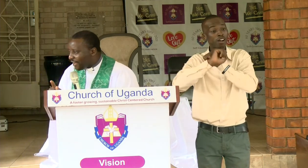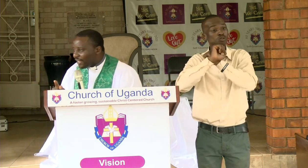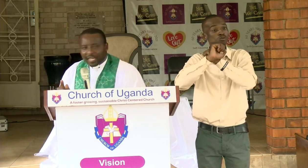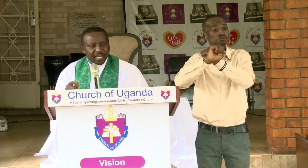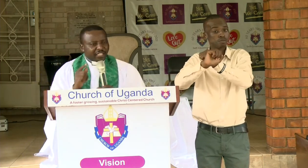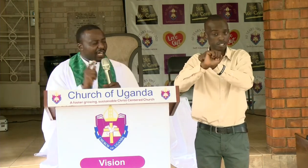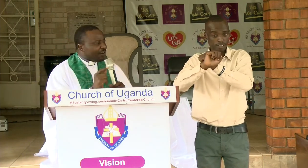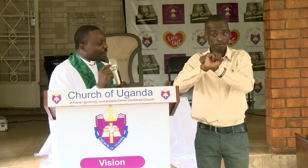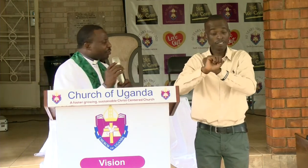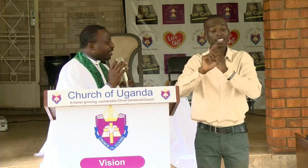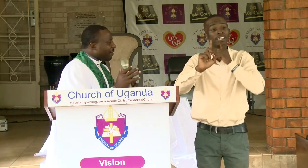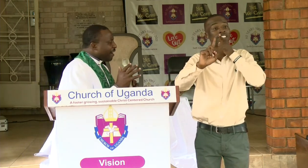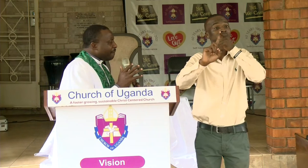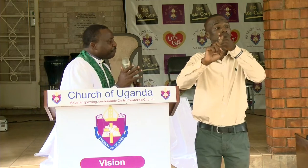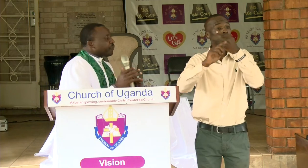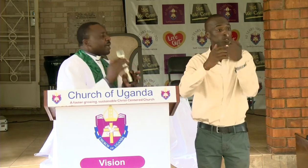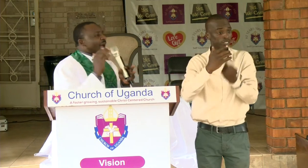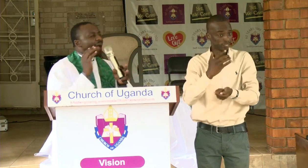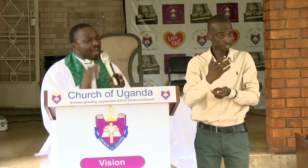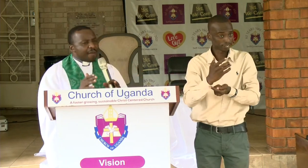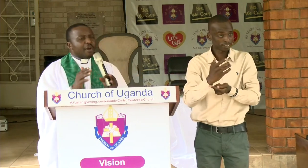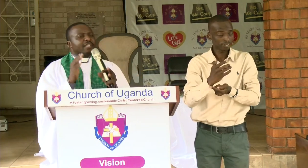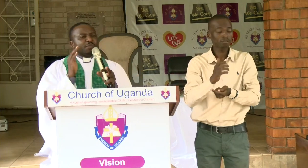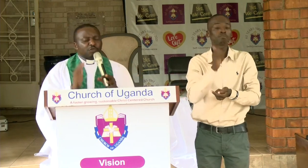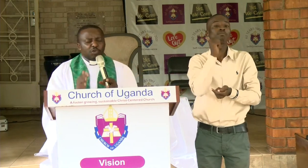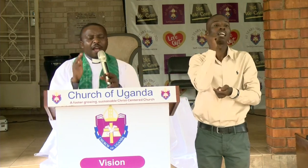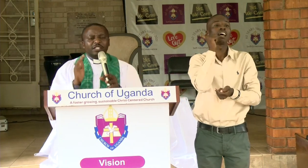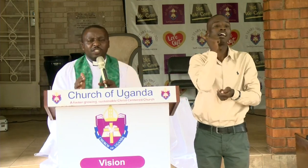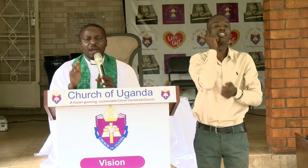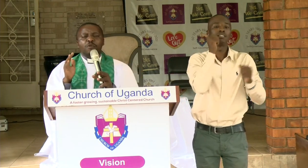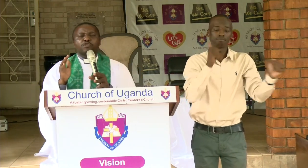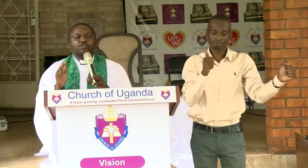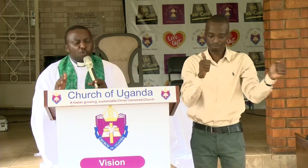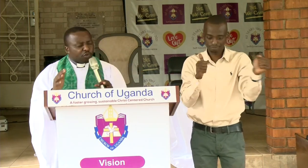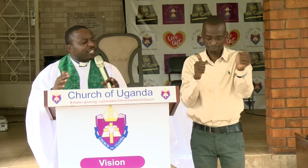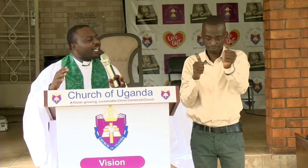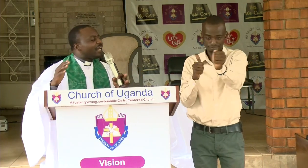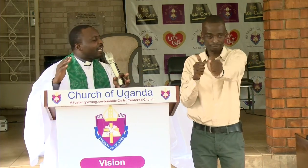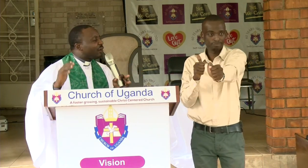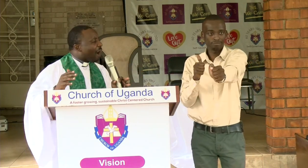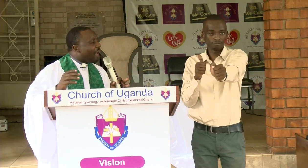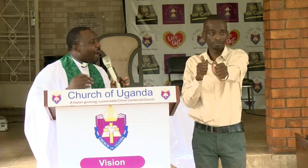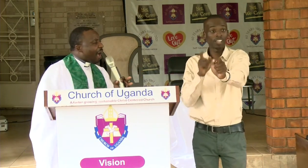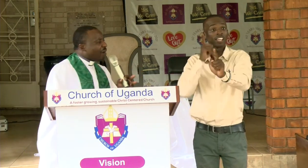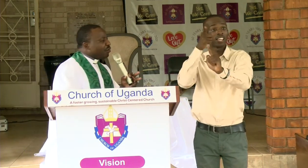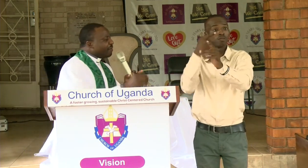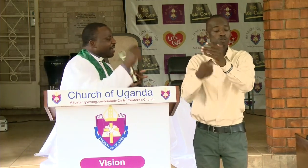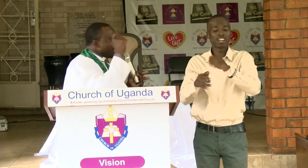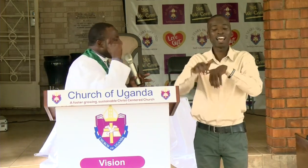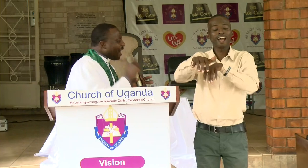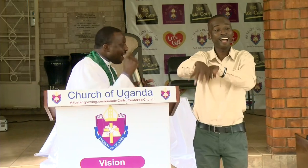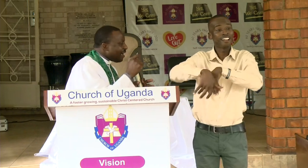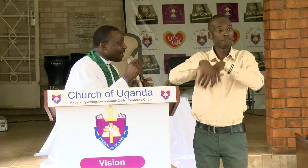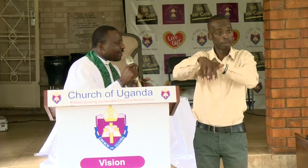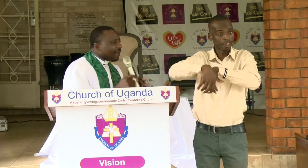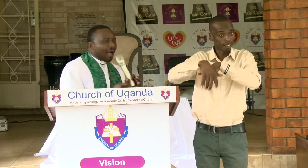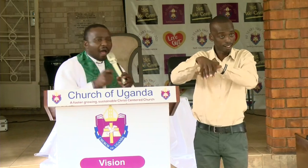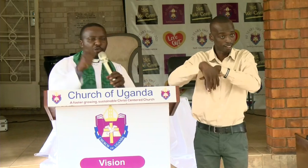alukuumenga. Ekigendererwa tukirabye, Adamu ekimutwazisa mu lusuku kigendererwa